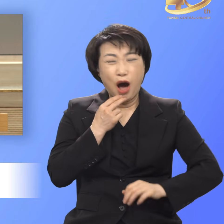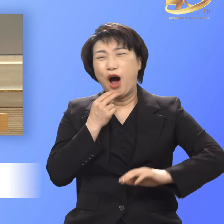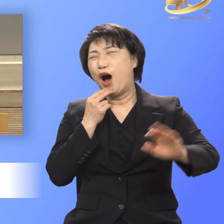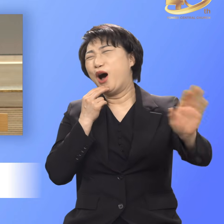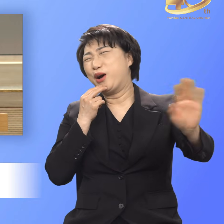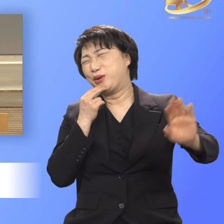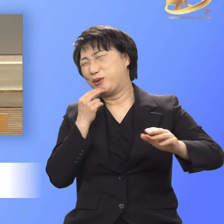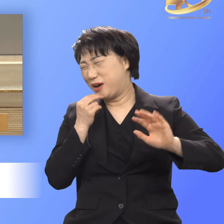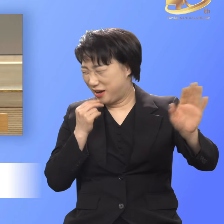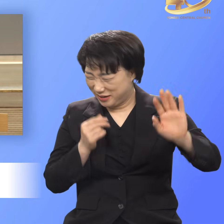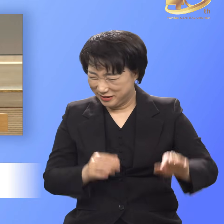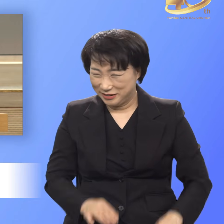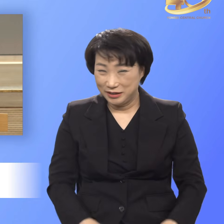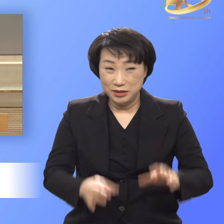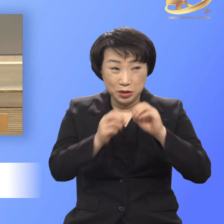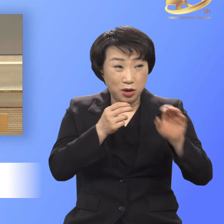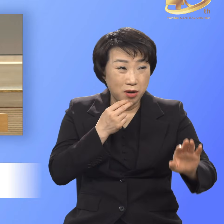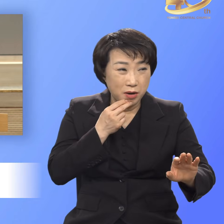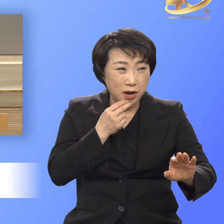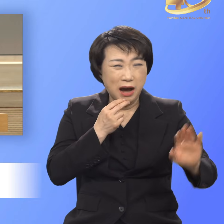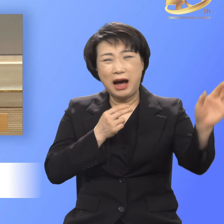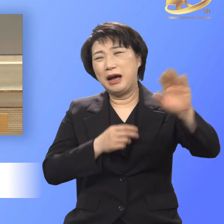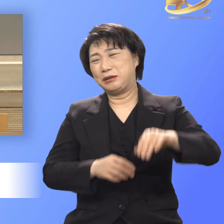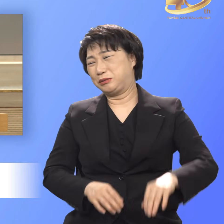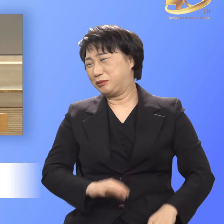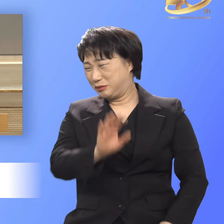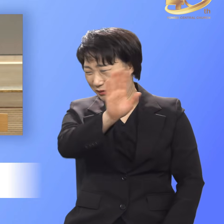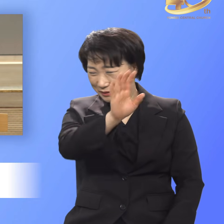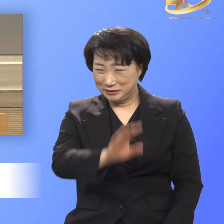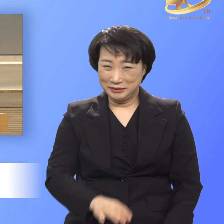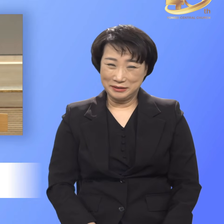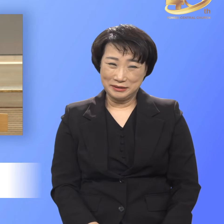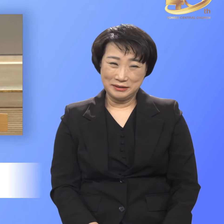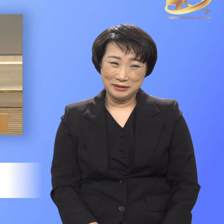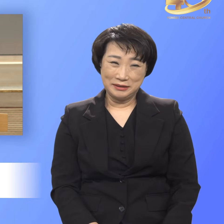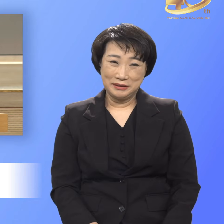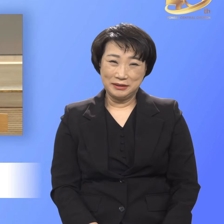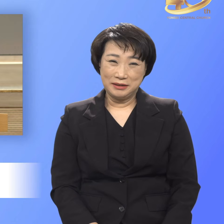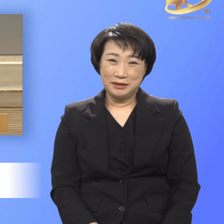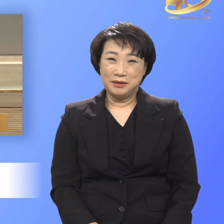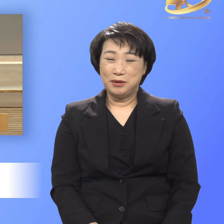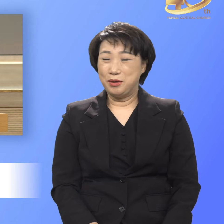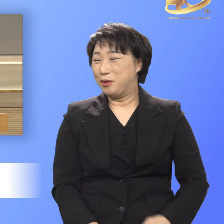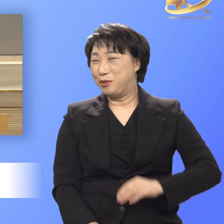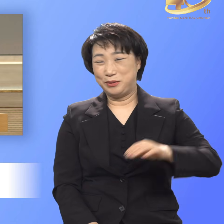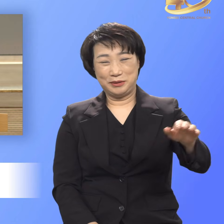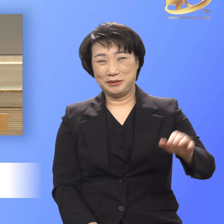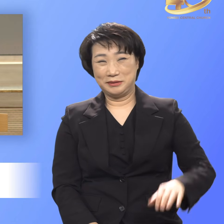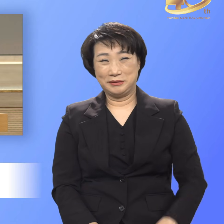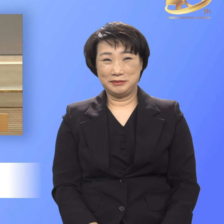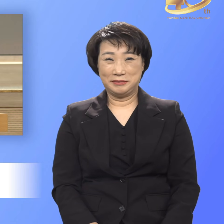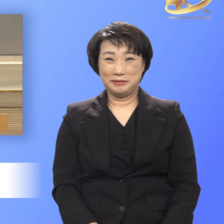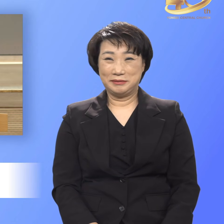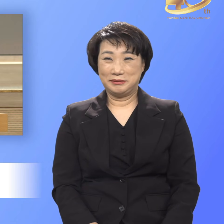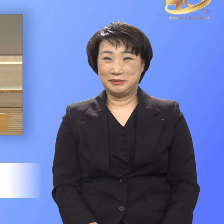택도 없는 소리야. 전도를 안 해? 택도 없는 소리야. 오름도 없는 소리야.